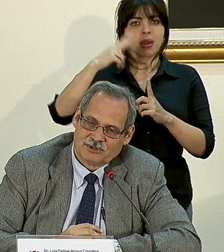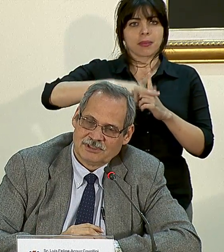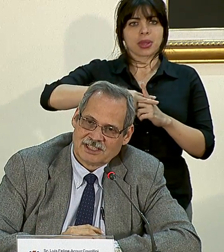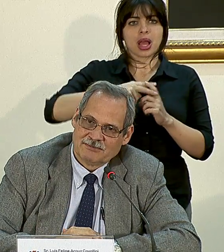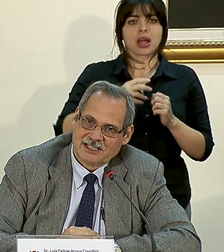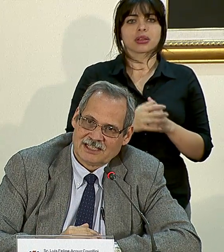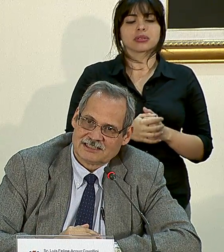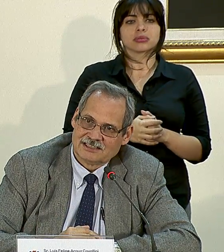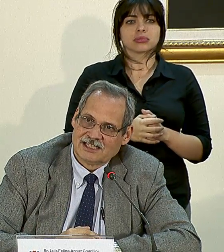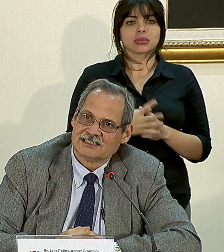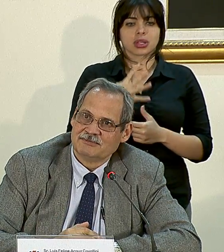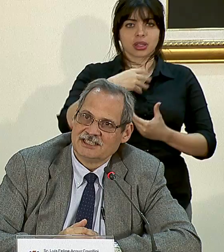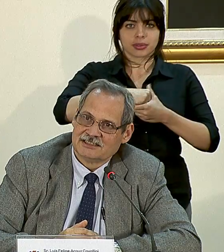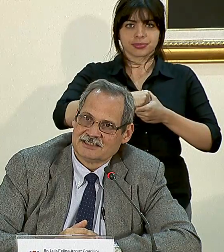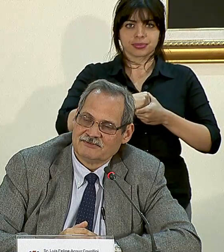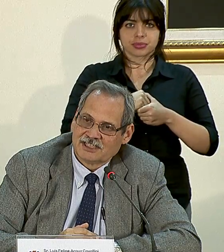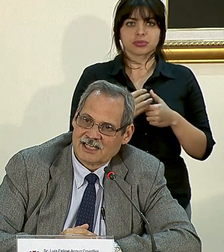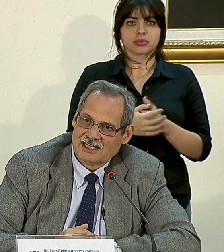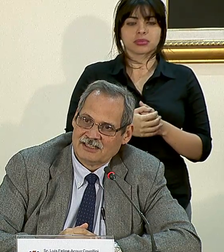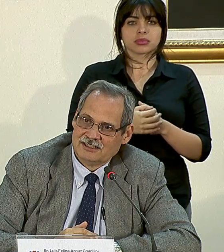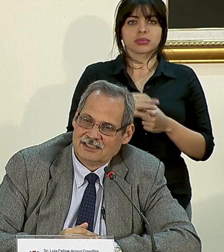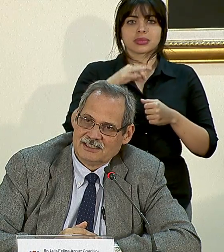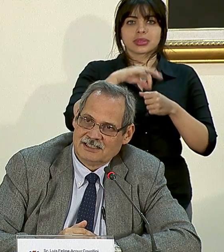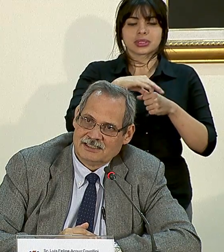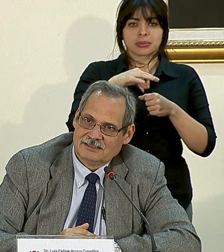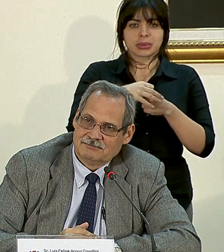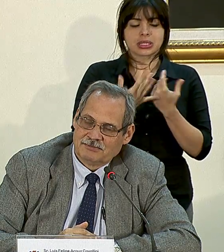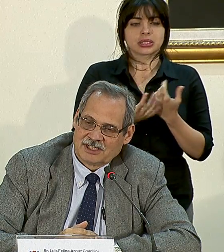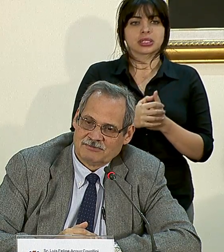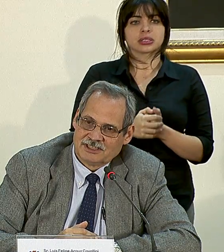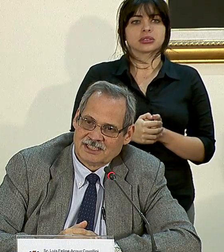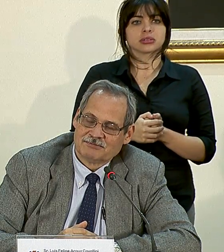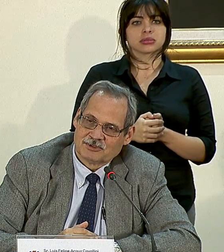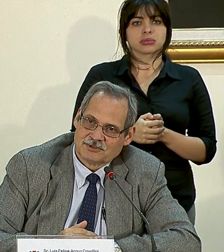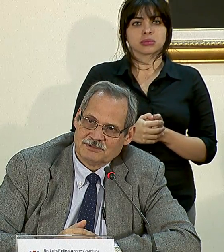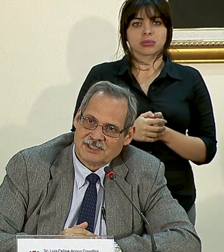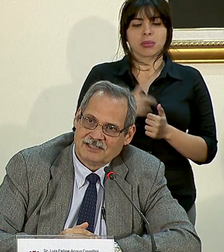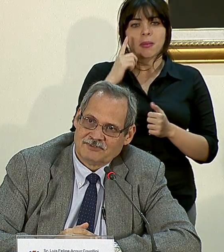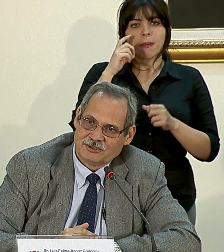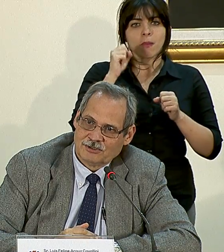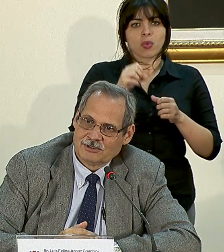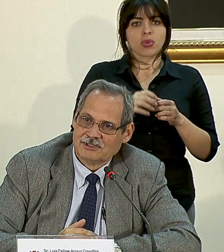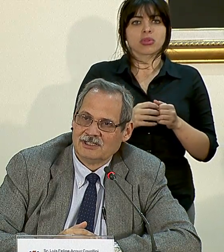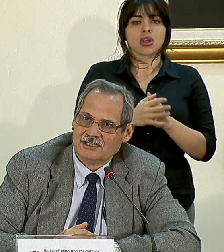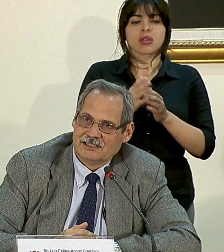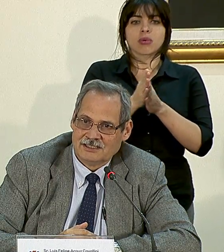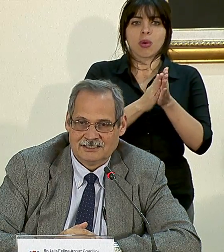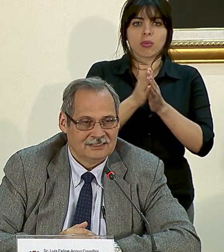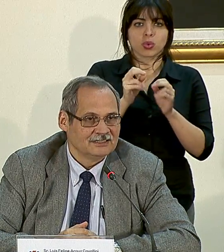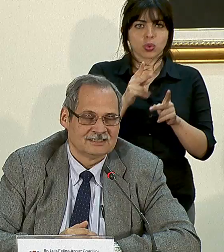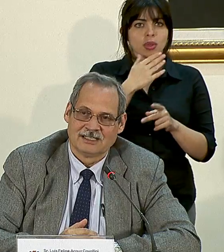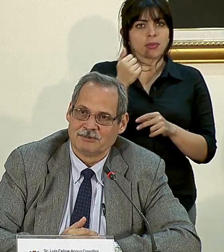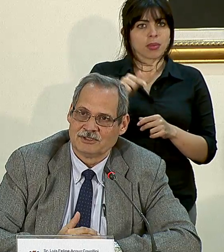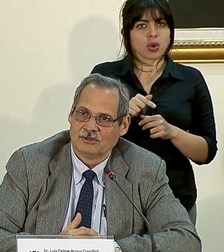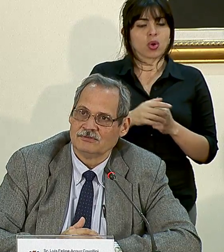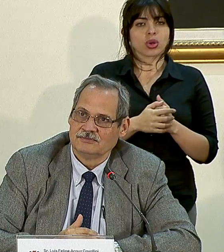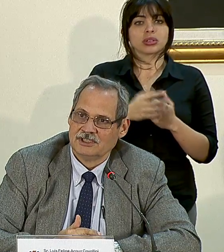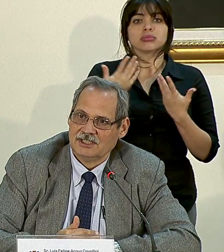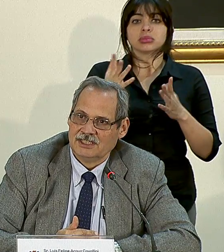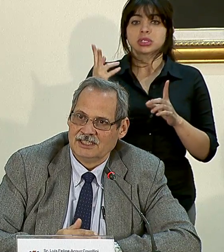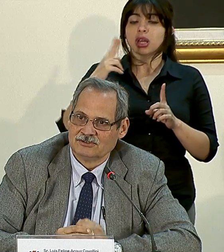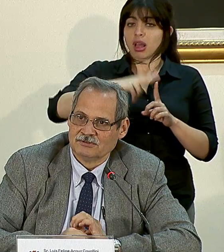por ejemplo, el tema de las semillas certificadas para aumentar la productividad en frijol. Se